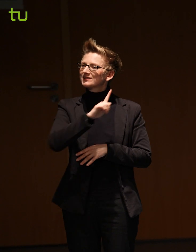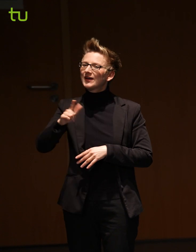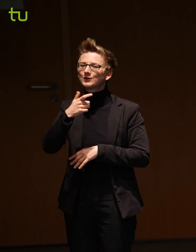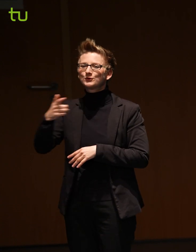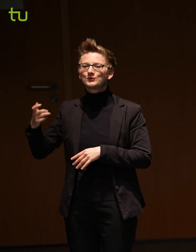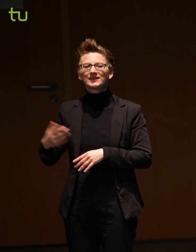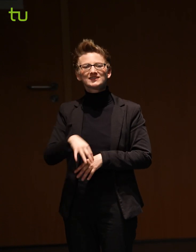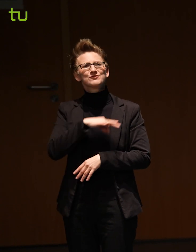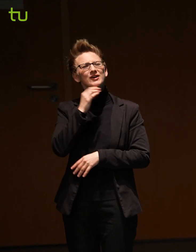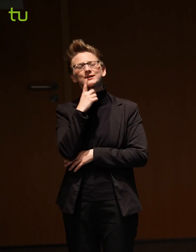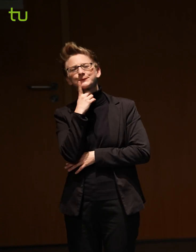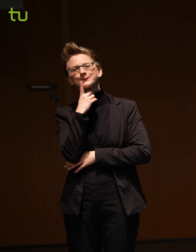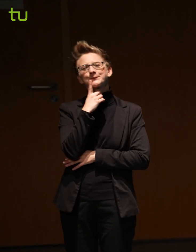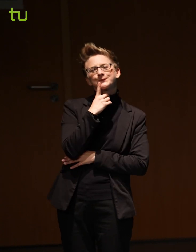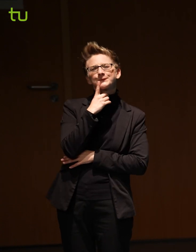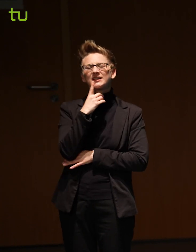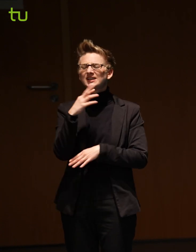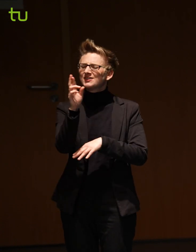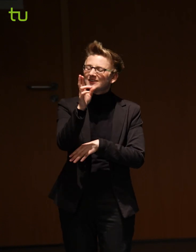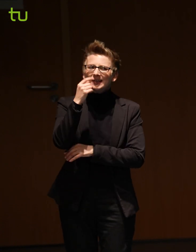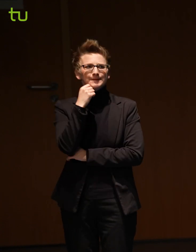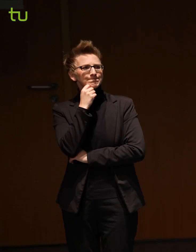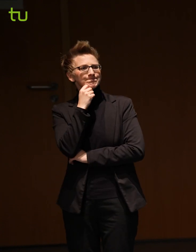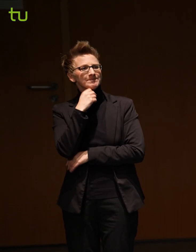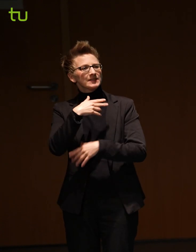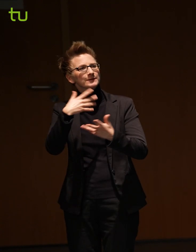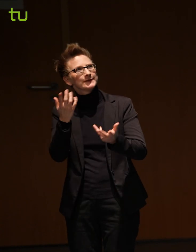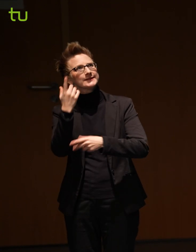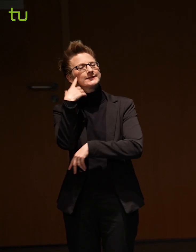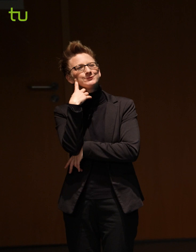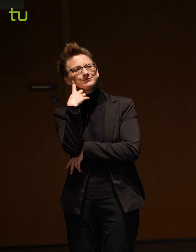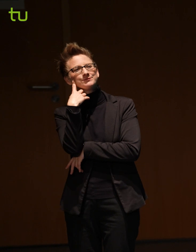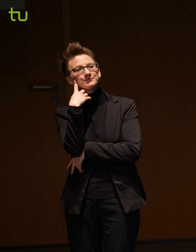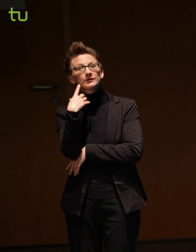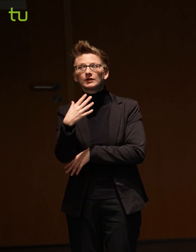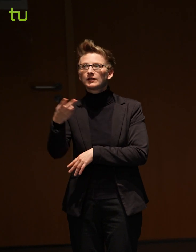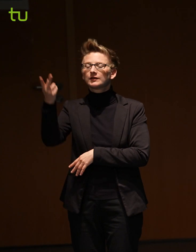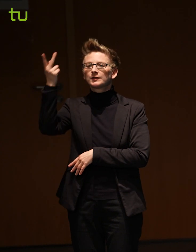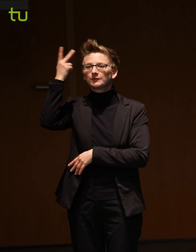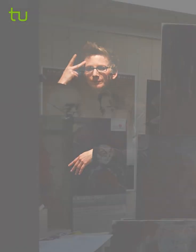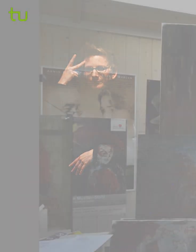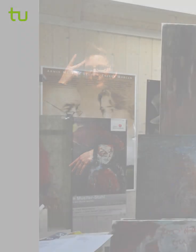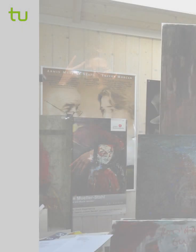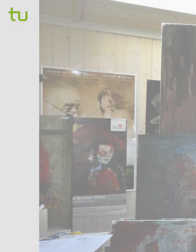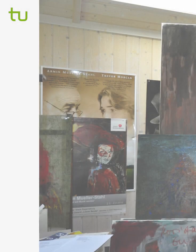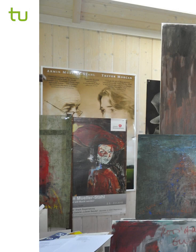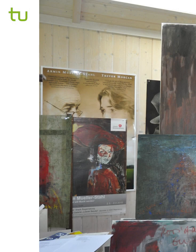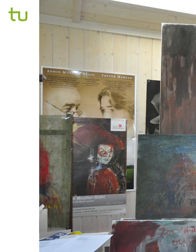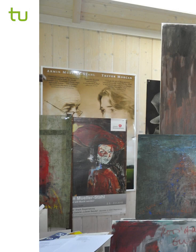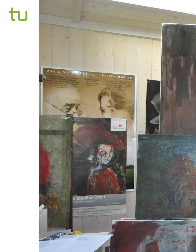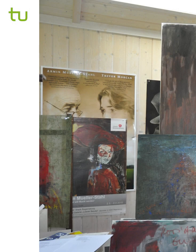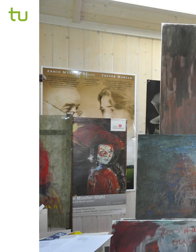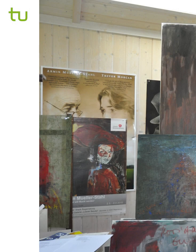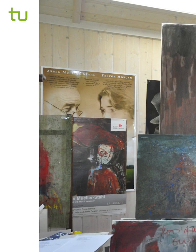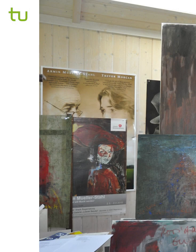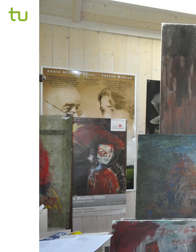und Wer nachdachte und erinnerte mich schließlich an eine Ausstellung mit Porträts von Armin Müller-Stahl. Und als ich mir